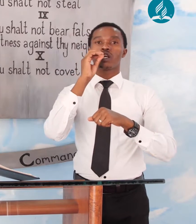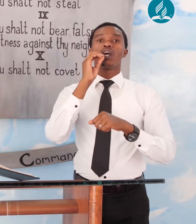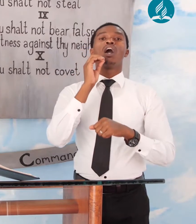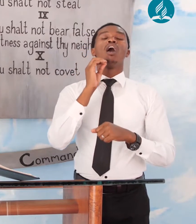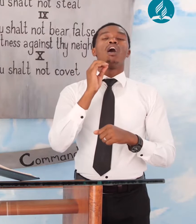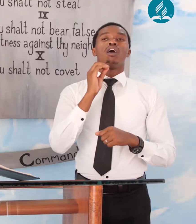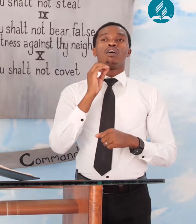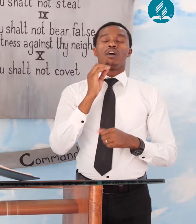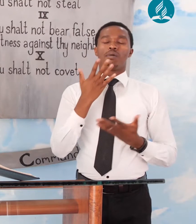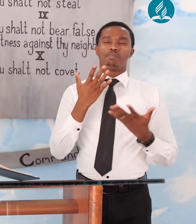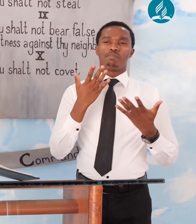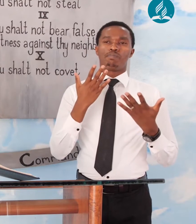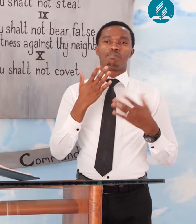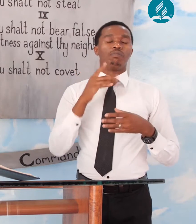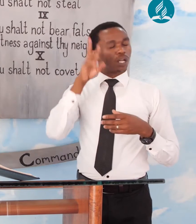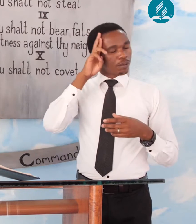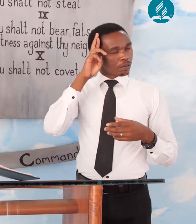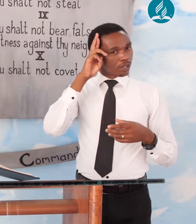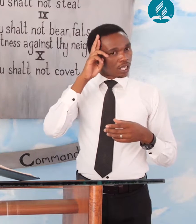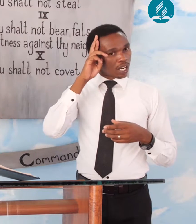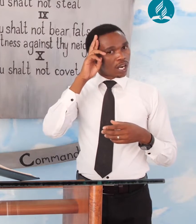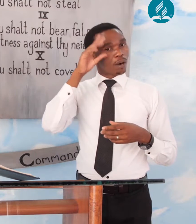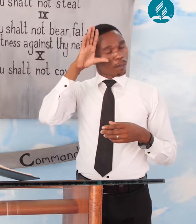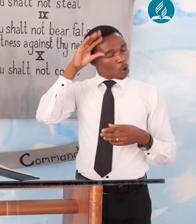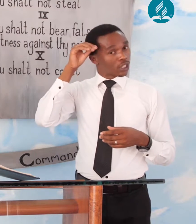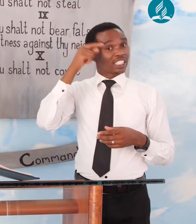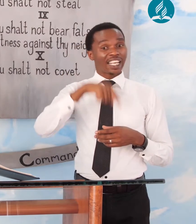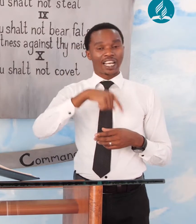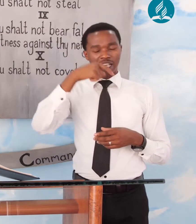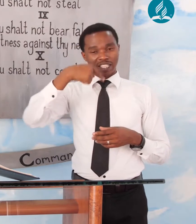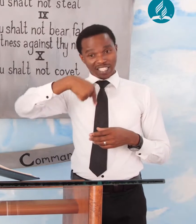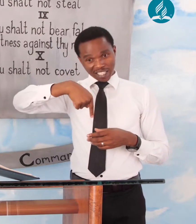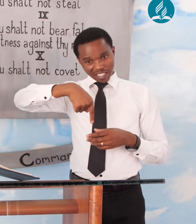hanyuma murabyibuka yaragiye